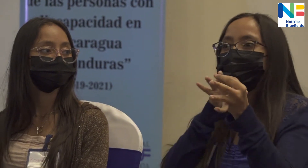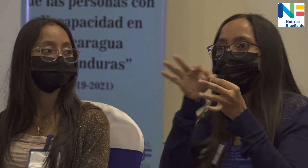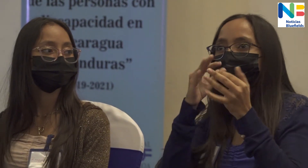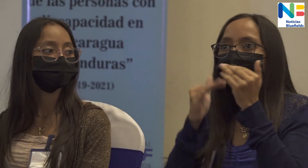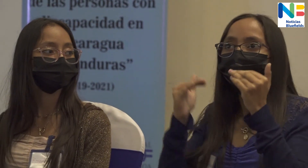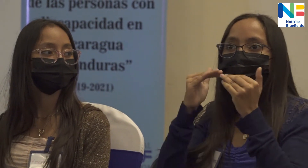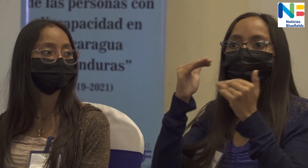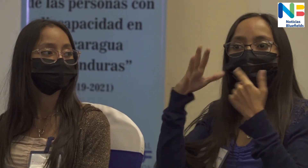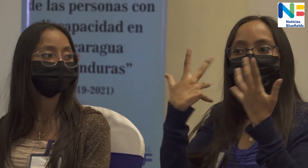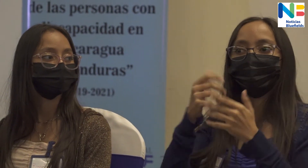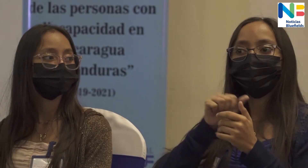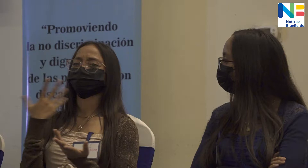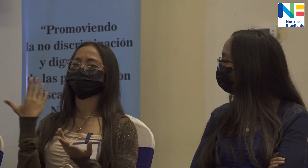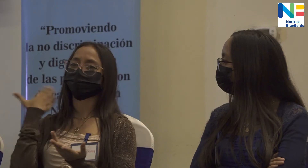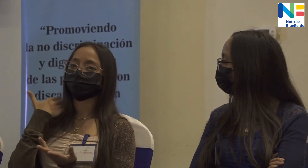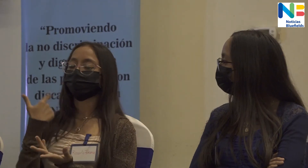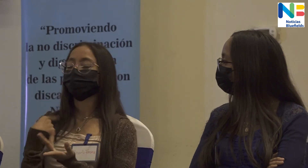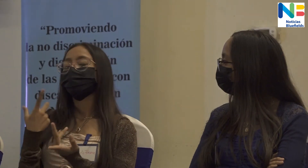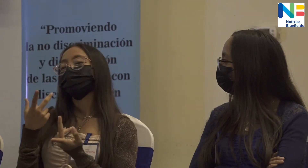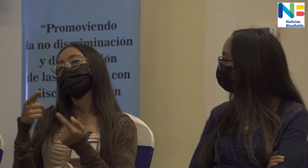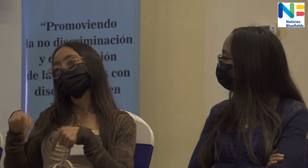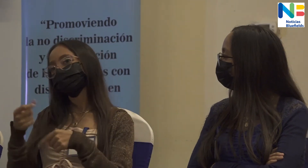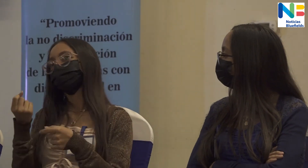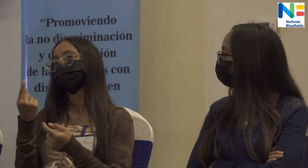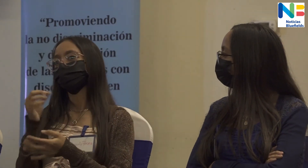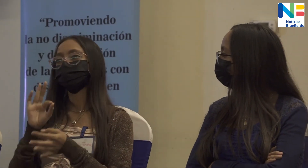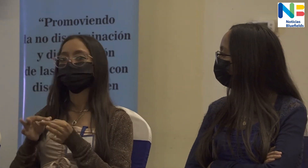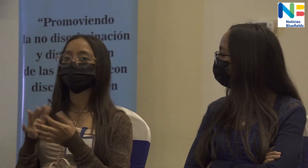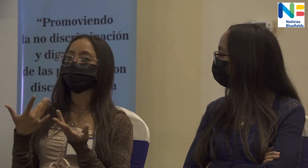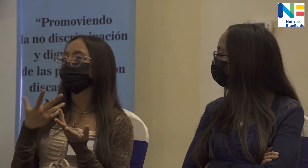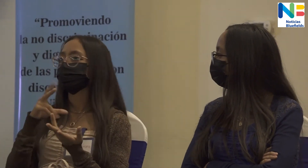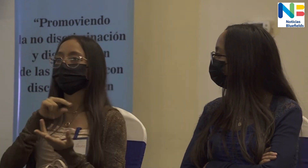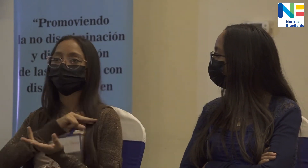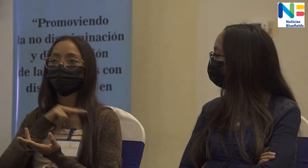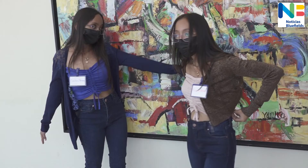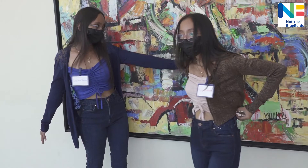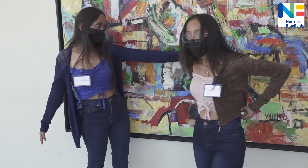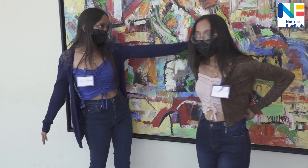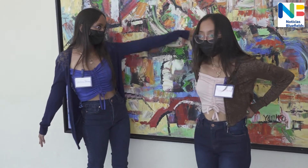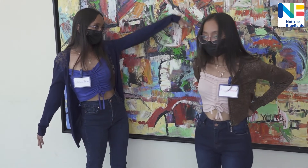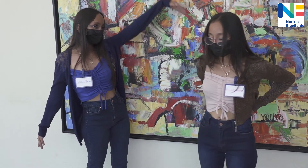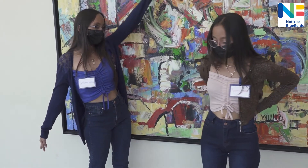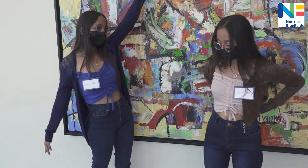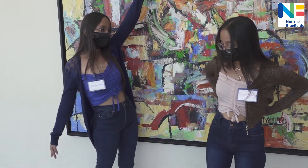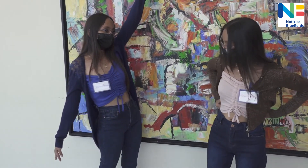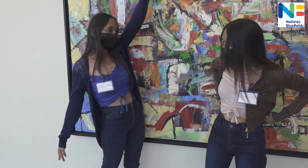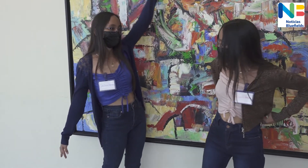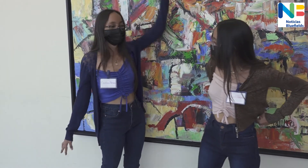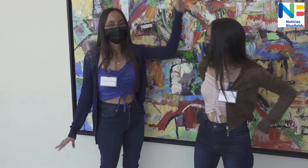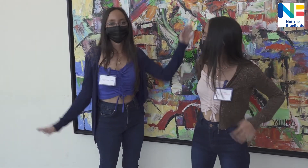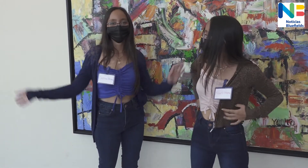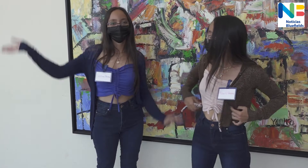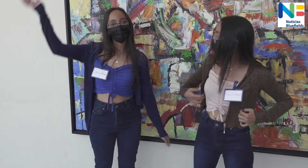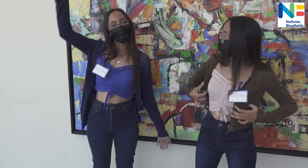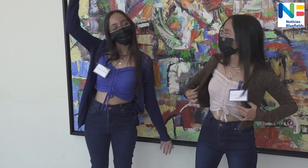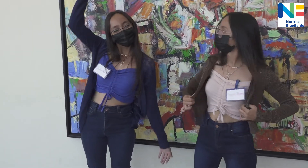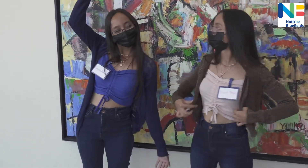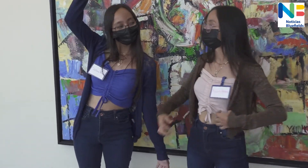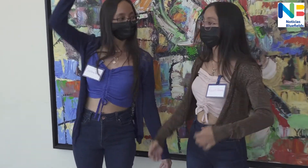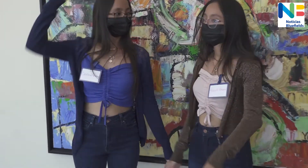gemelas Cristiana Fonseca Mayorga, quien estudia bioanálisis clínico, y Rosario Fonseca Mayorga, estudiante de